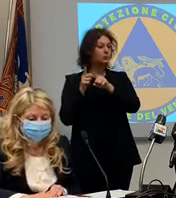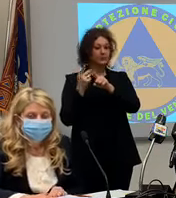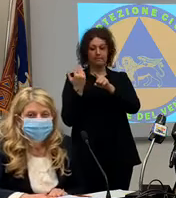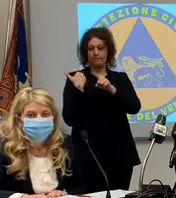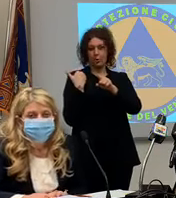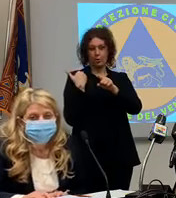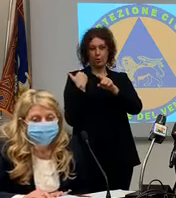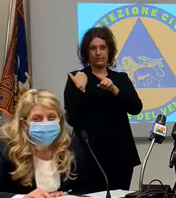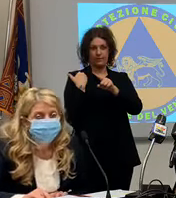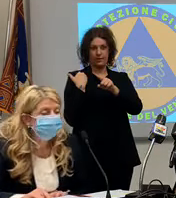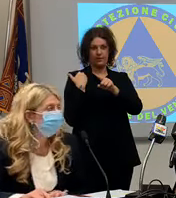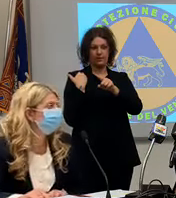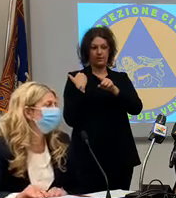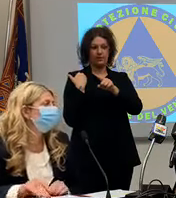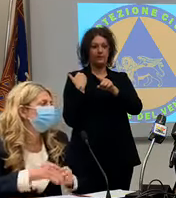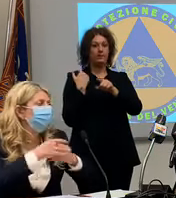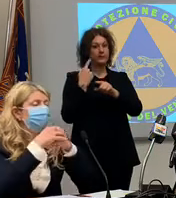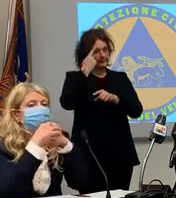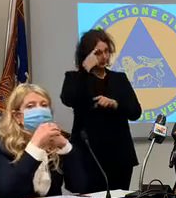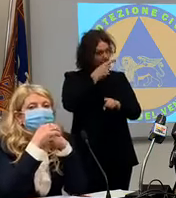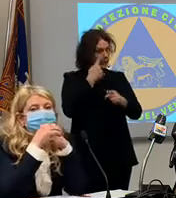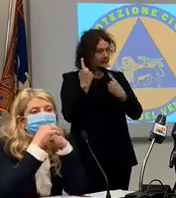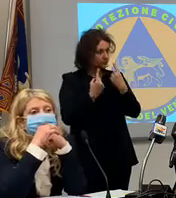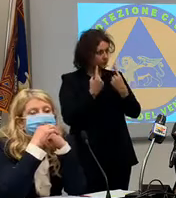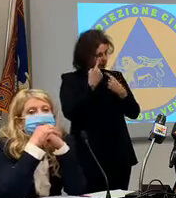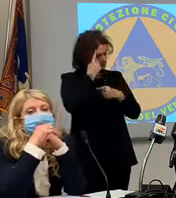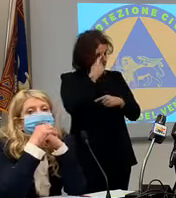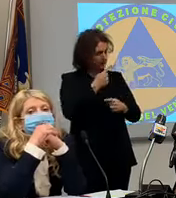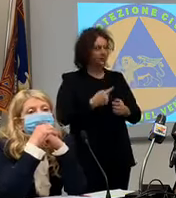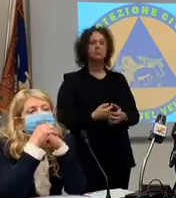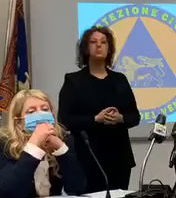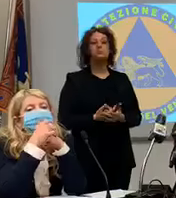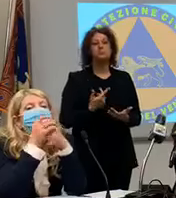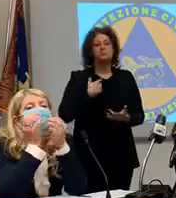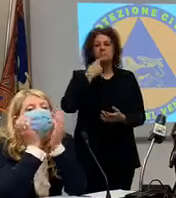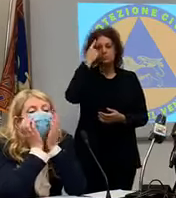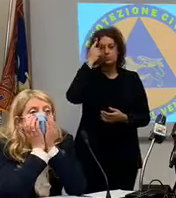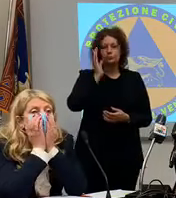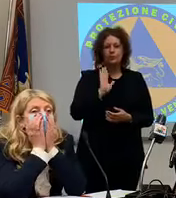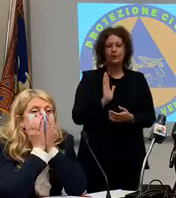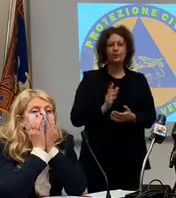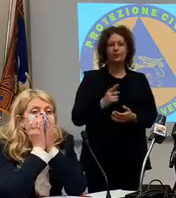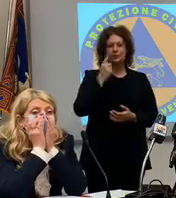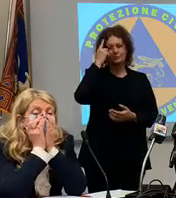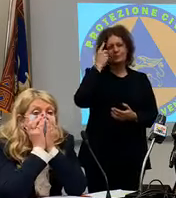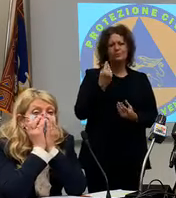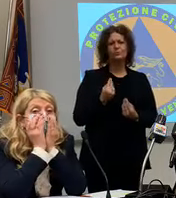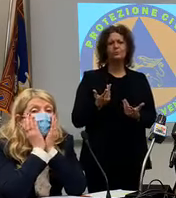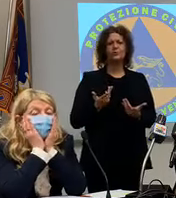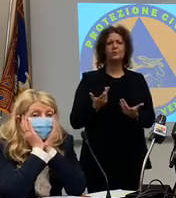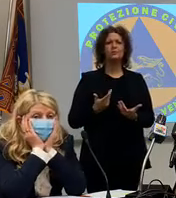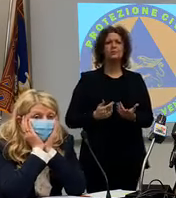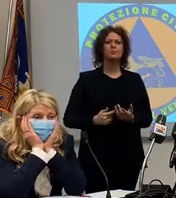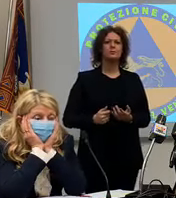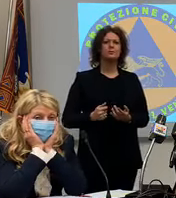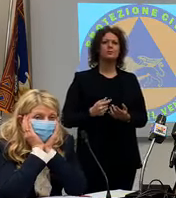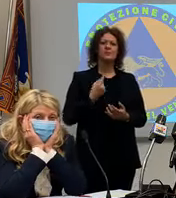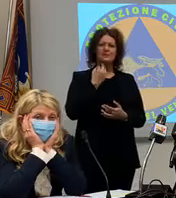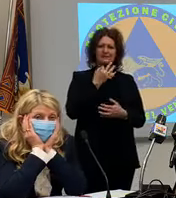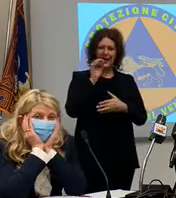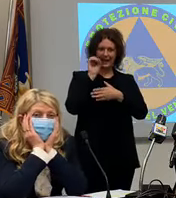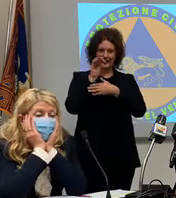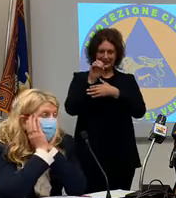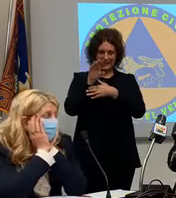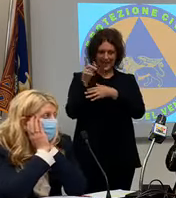covid lei non ne sa nulla Volevo chiedere proprio un suo commento No non so cos'è cioè il fatto cosa cosa c'è un insegnante